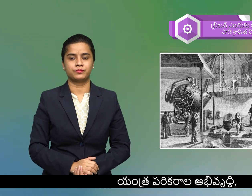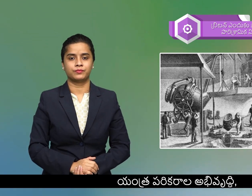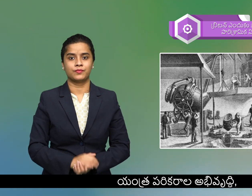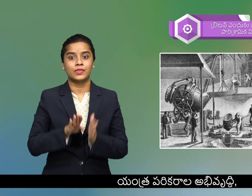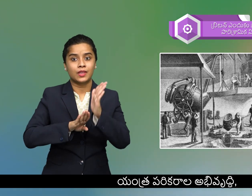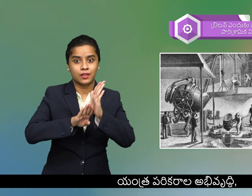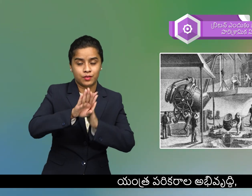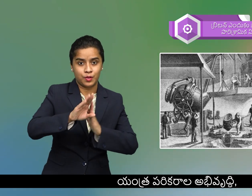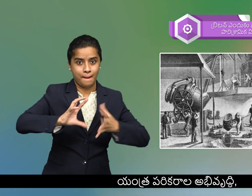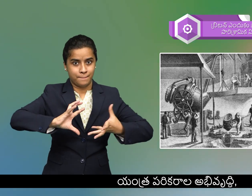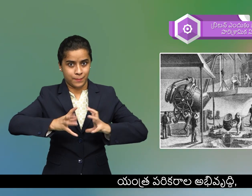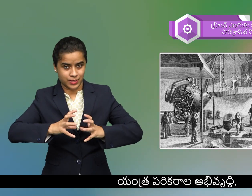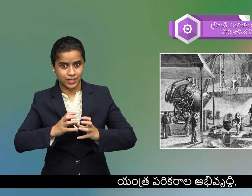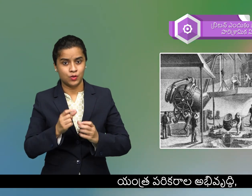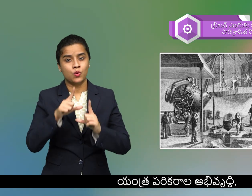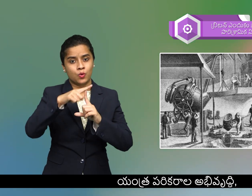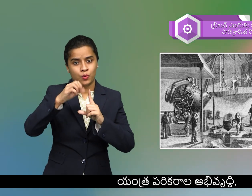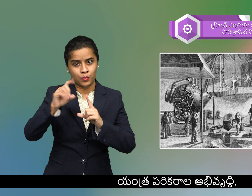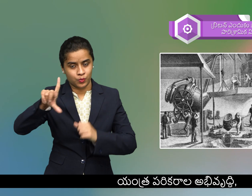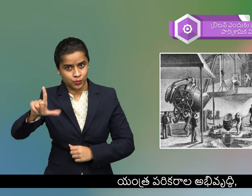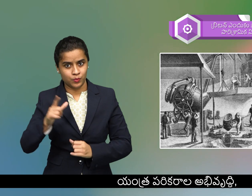యంత్ర పరికరాల అభివృద్ధి